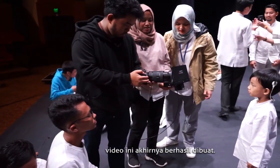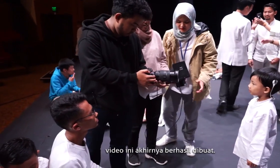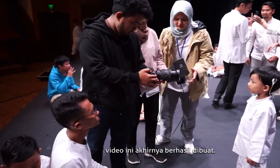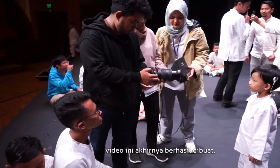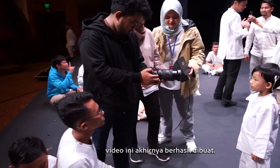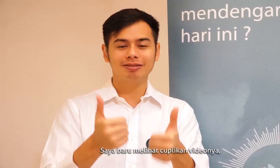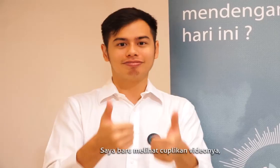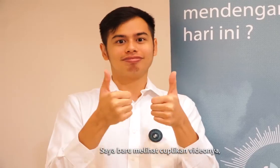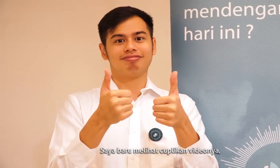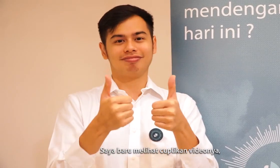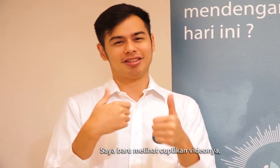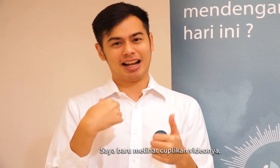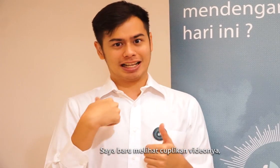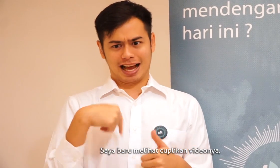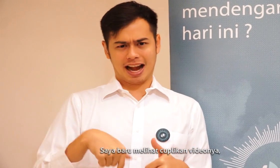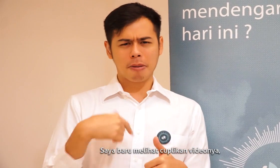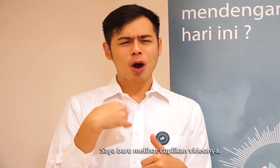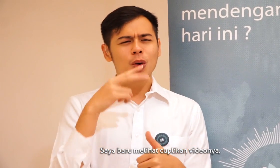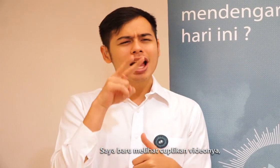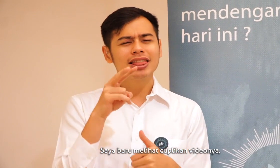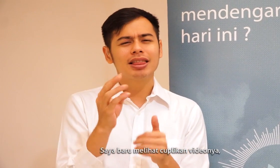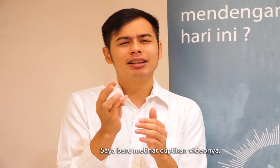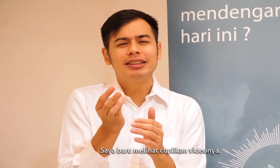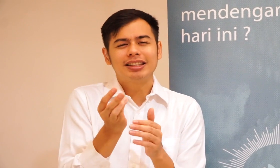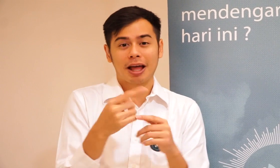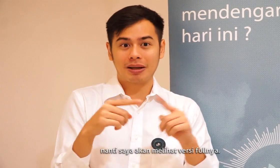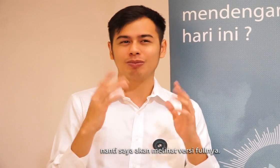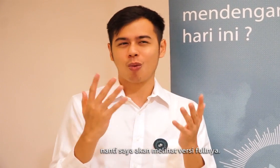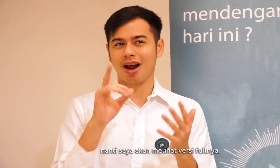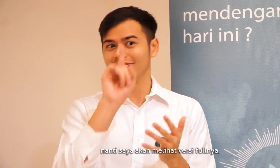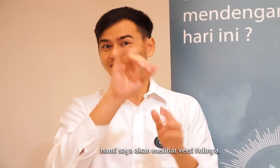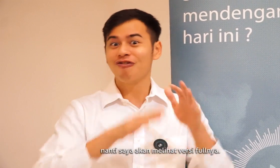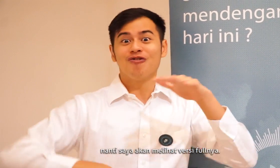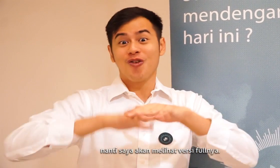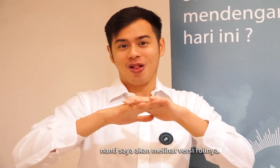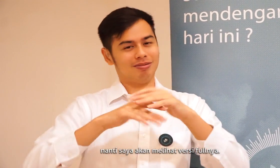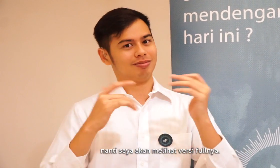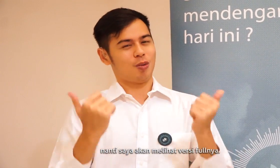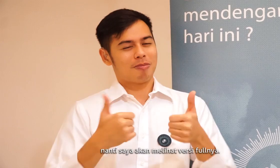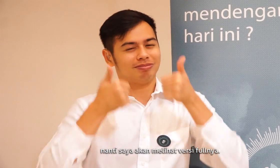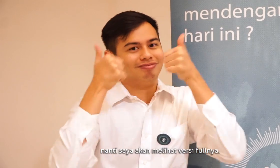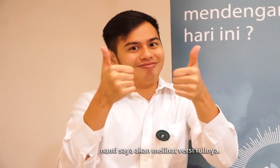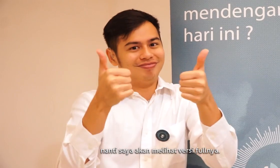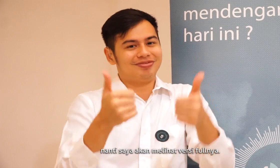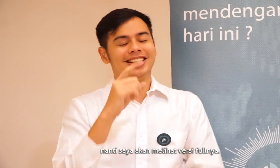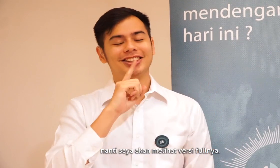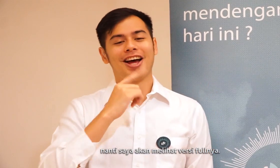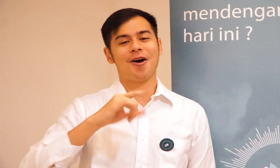dibuat. Saya baru melihat cuplikan videonya. Nanti saya akan melihat versi fullnya.